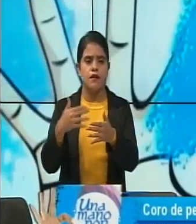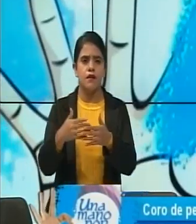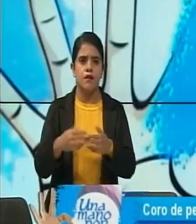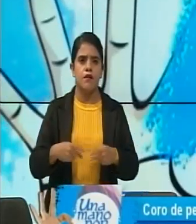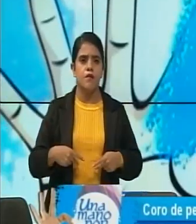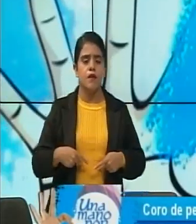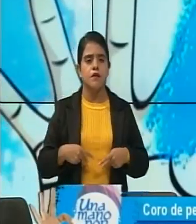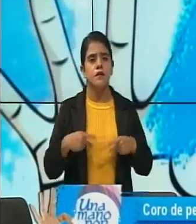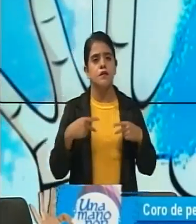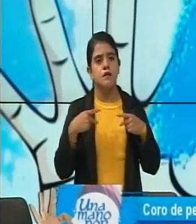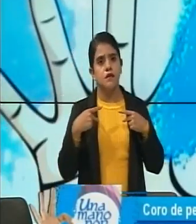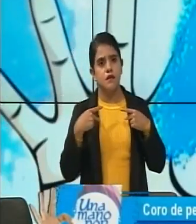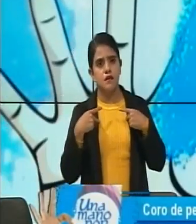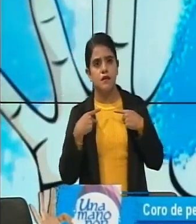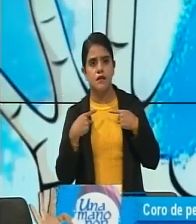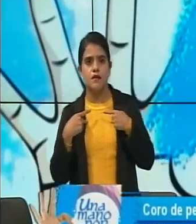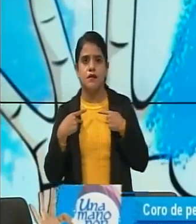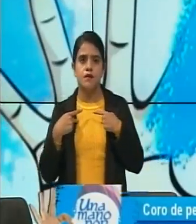Vive